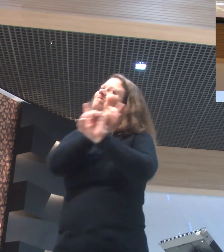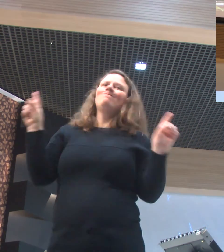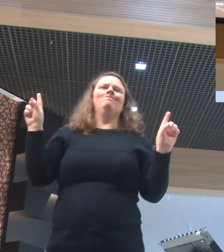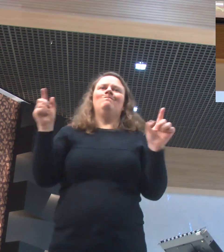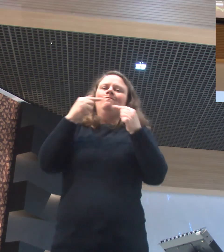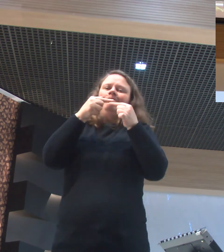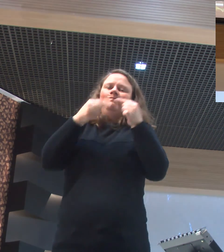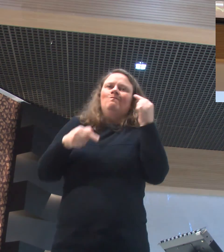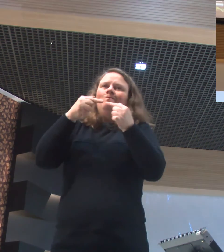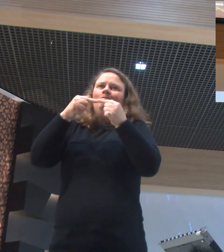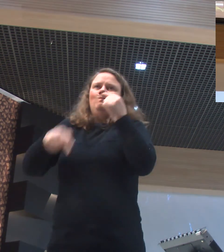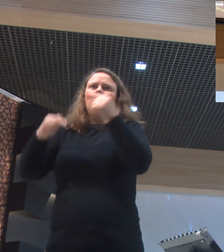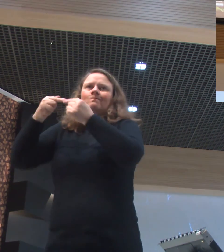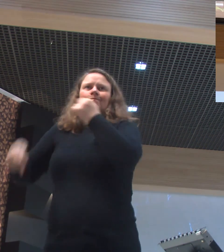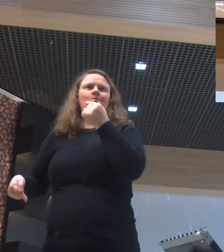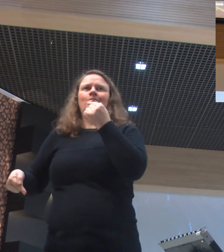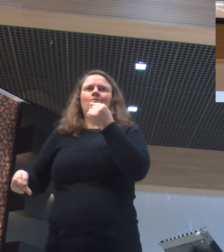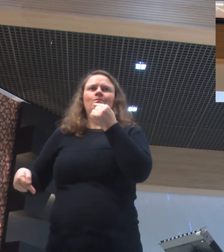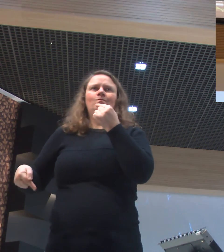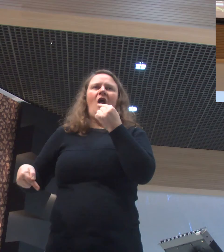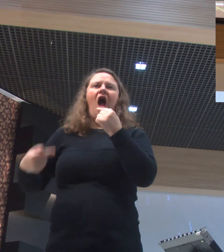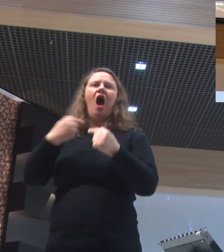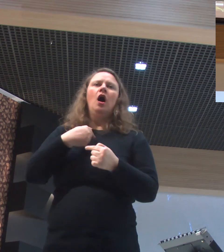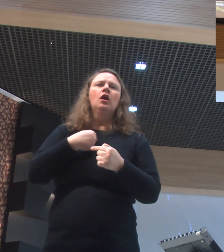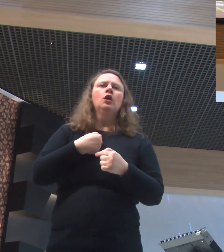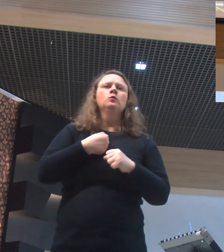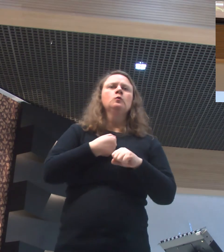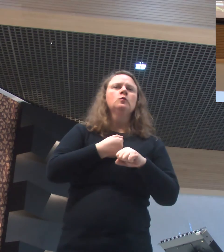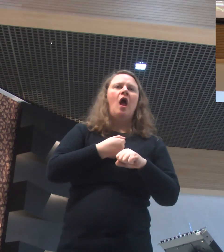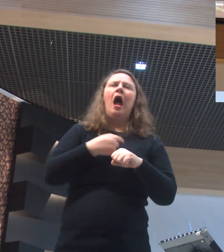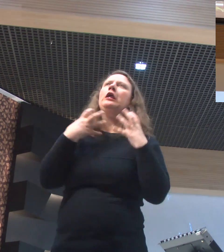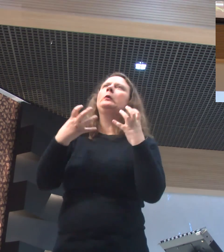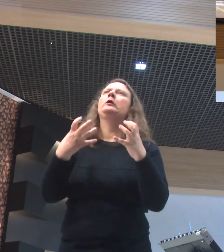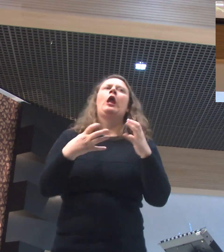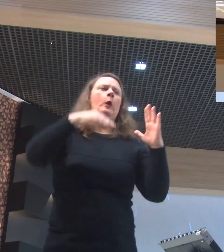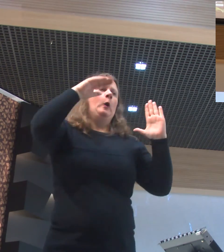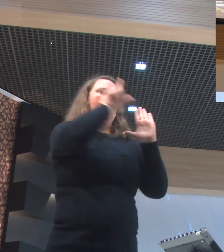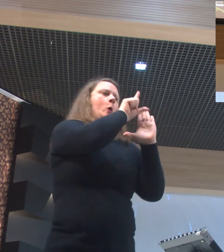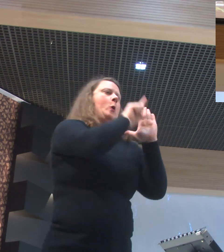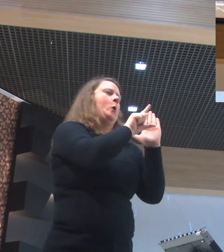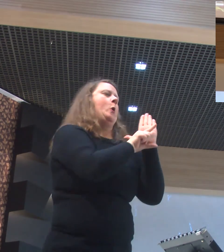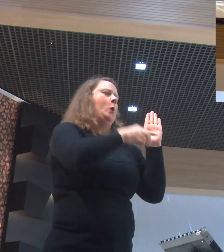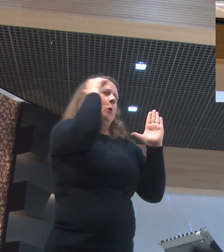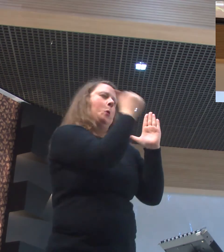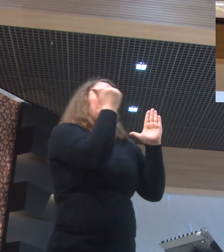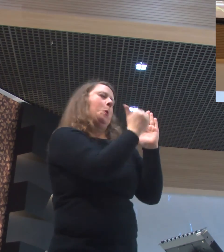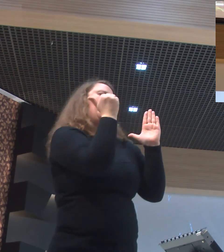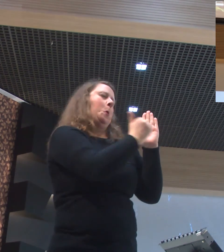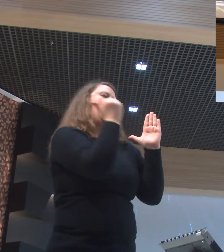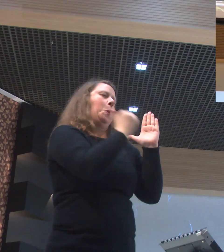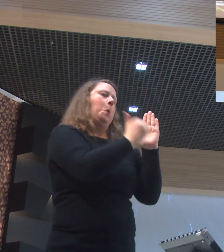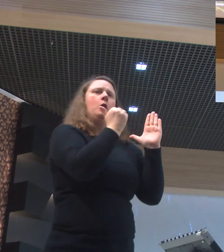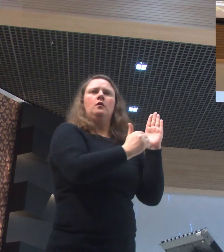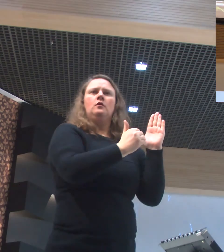é uma justiça que busca cumprir uma série de itens de uma